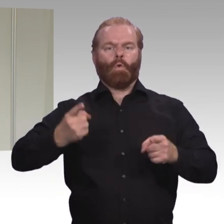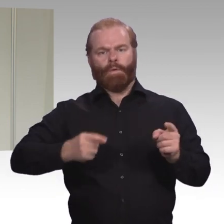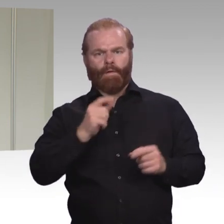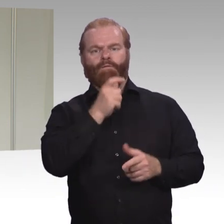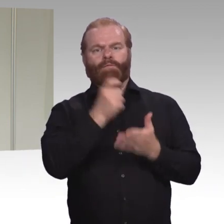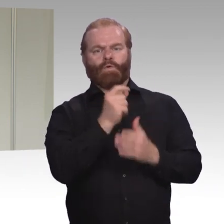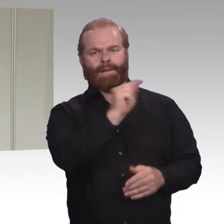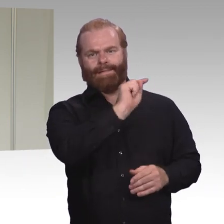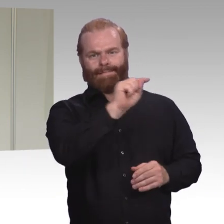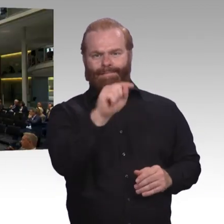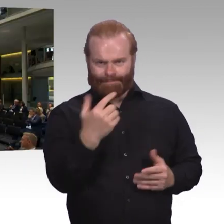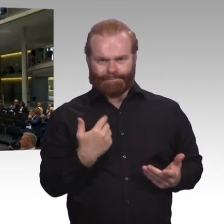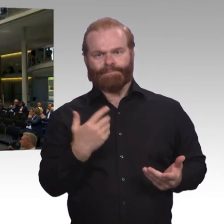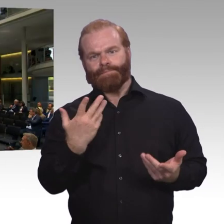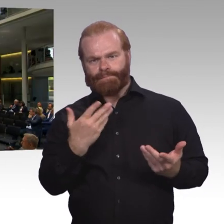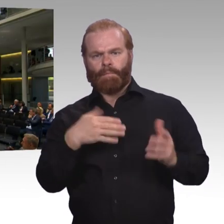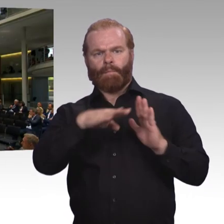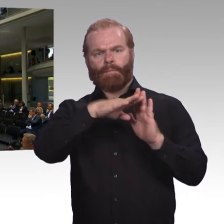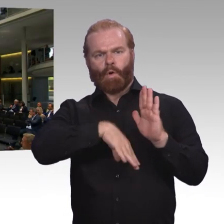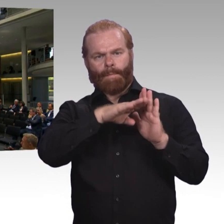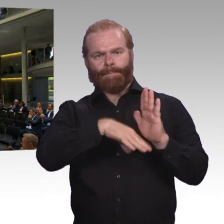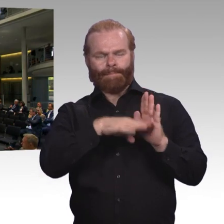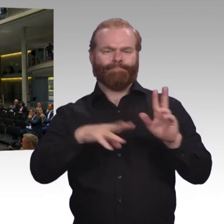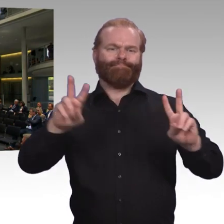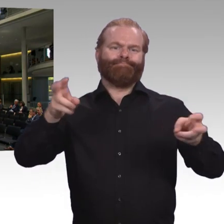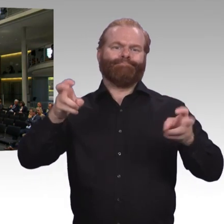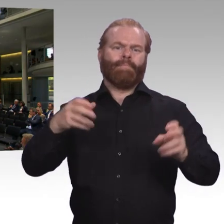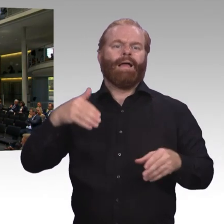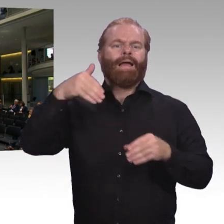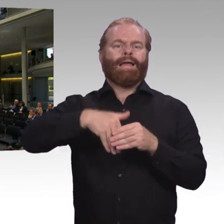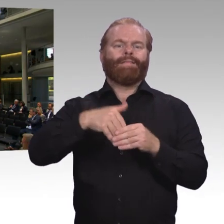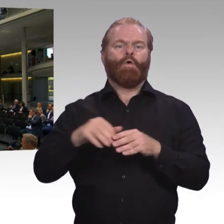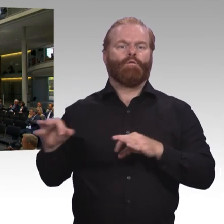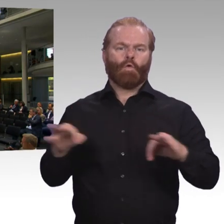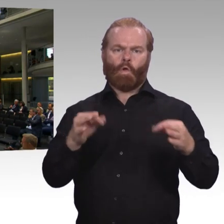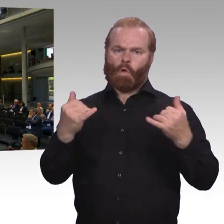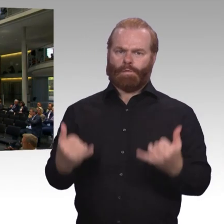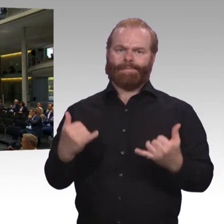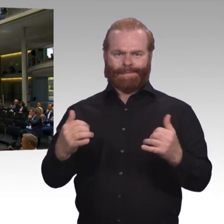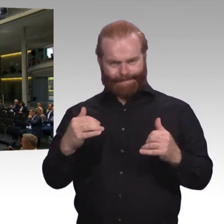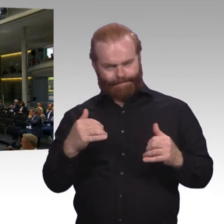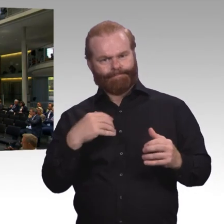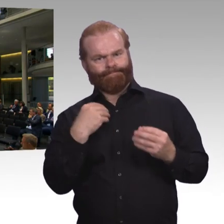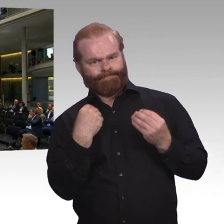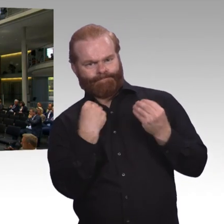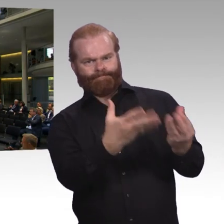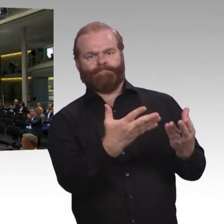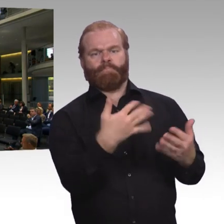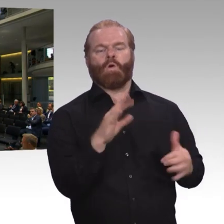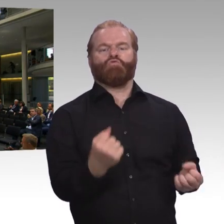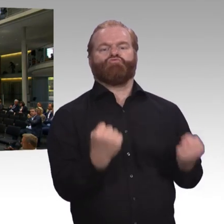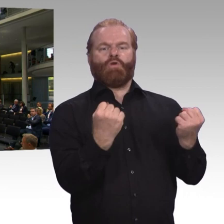unserem Land, in unserer Gesellschaft erhöhen. Ob es das freie Bahnfahren in Uniform ist oder Gelöbnisse